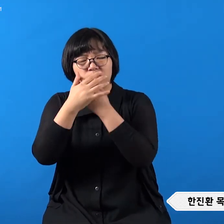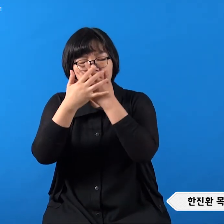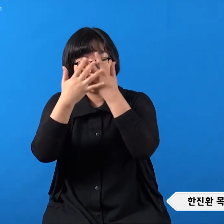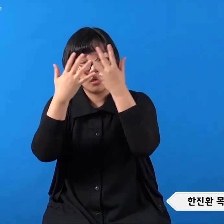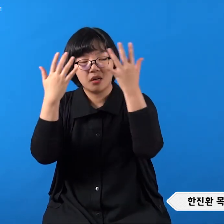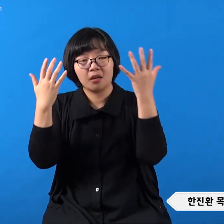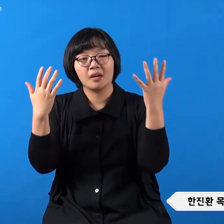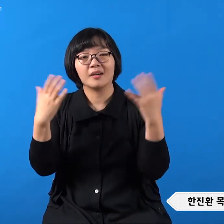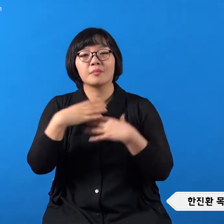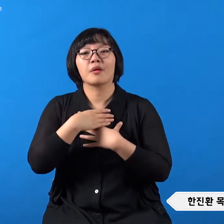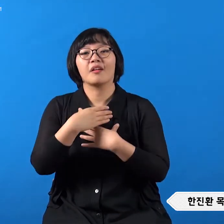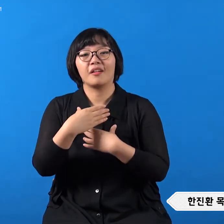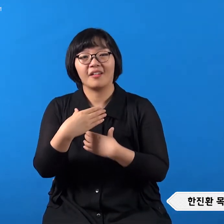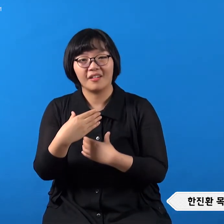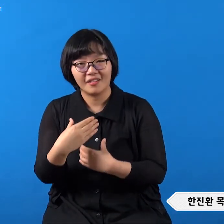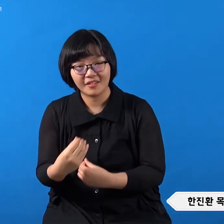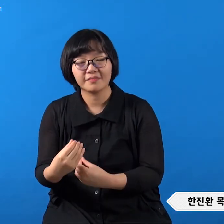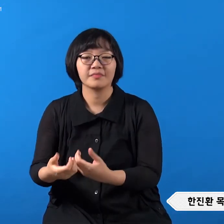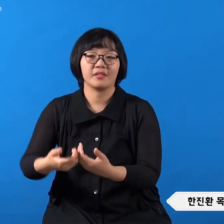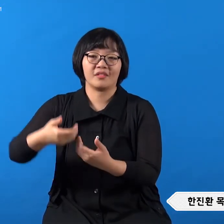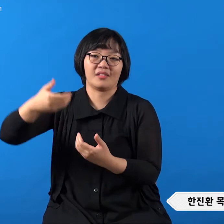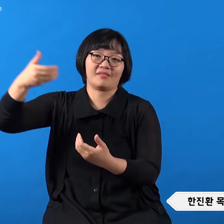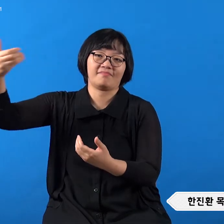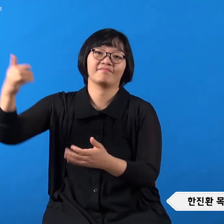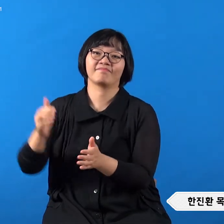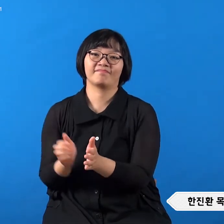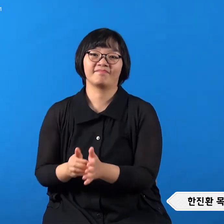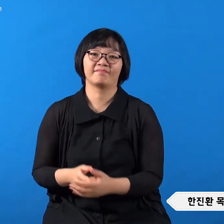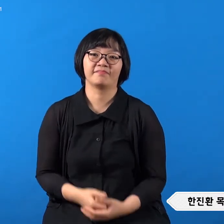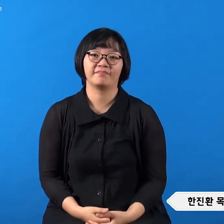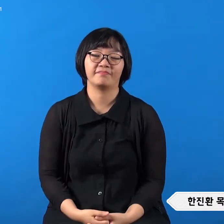편안하게 그렇게 세상을 떠나셨습니다.